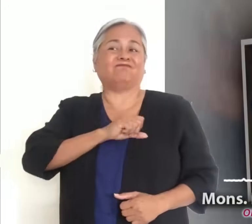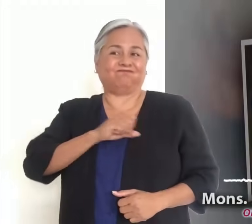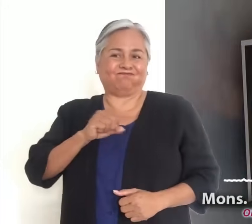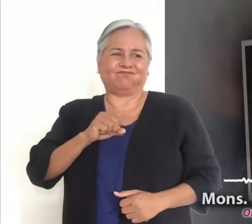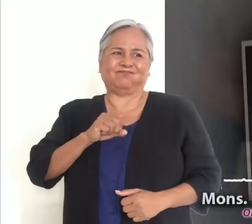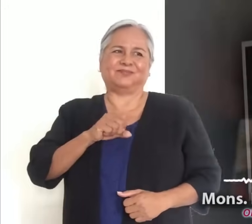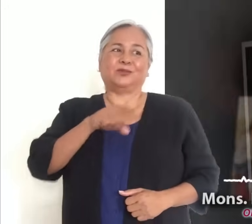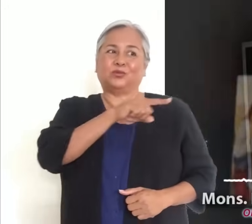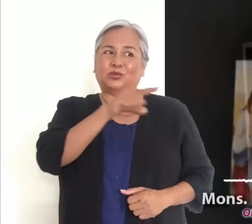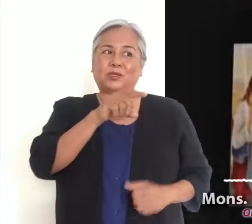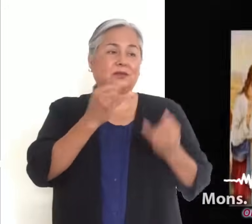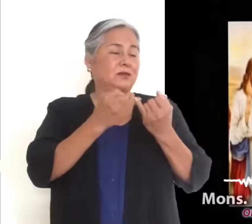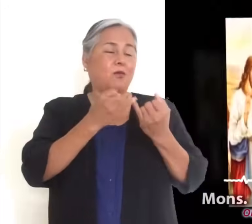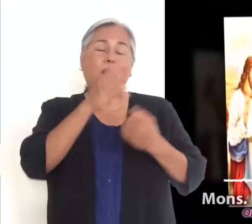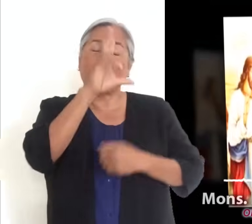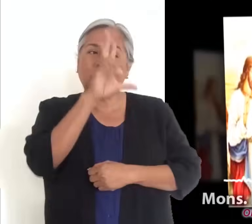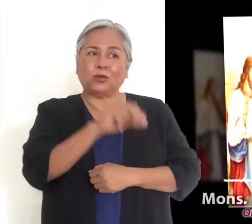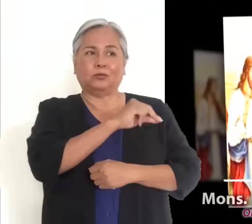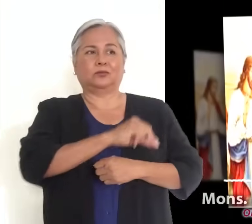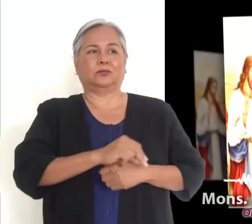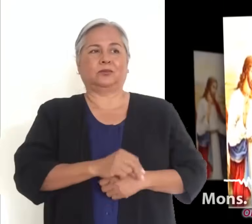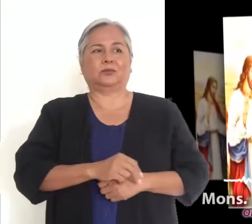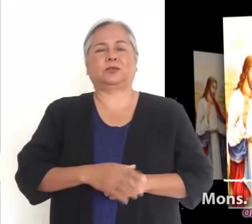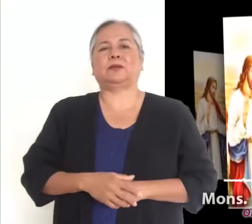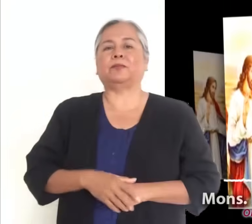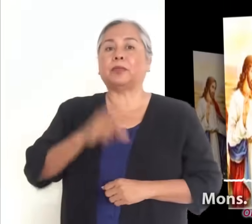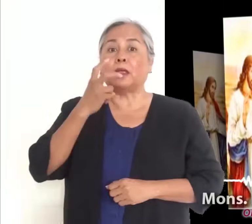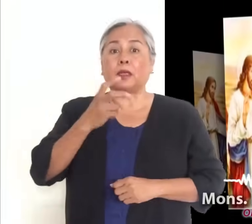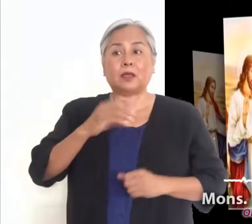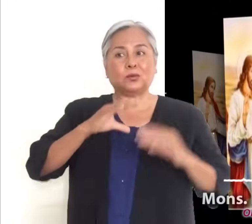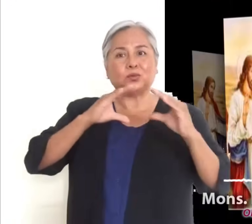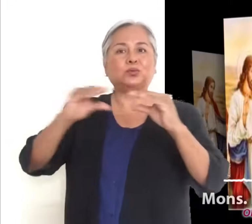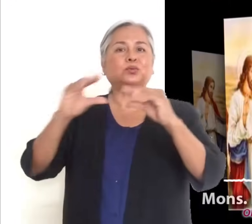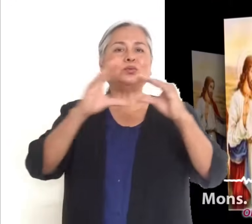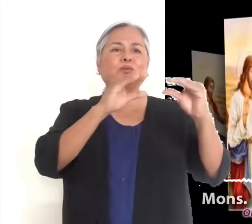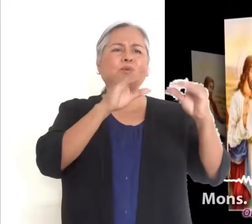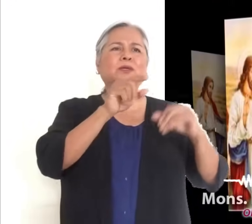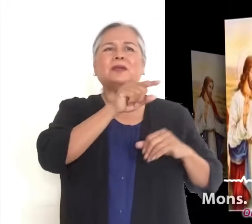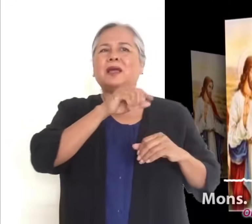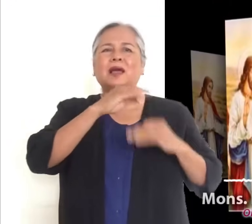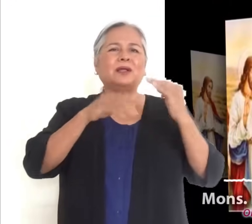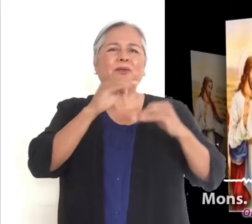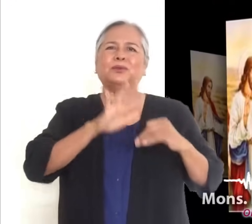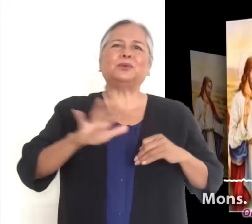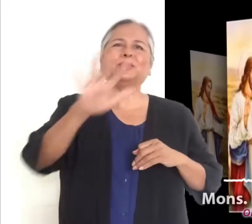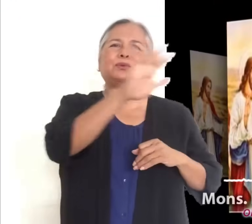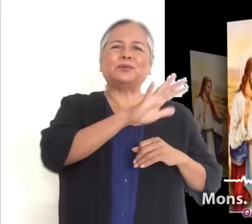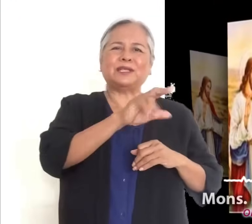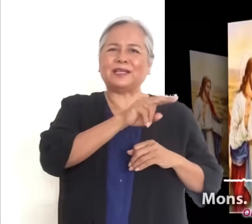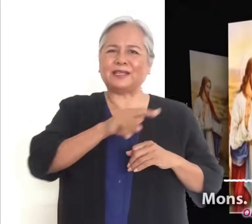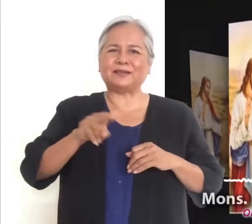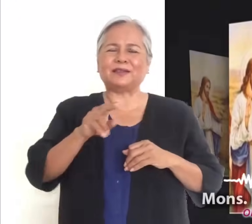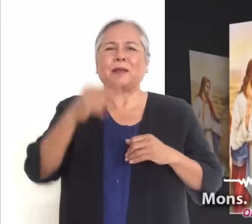los sirva. Enseñanza de una profundidad sublime, que bien podría hoy